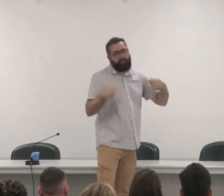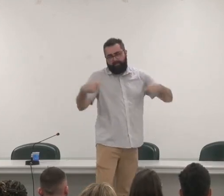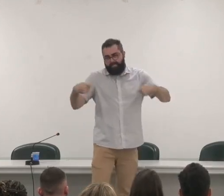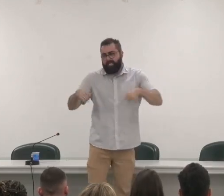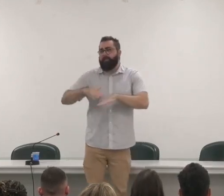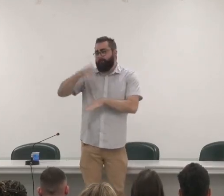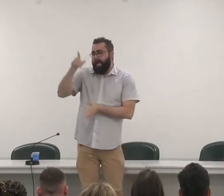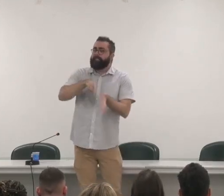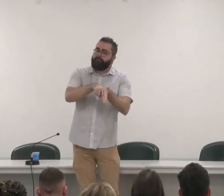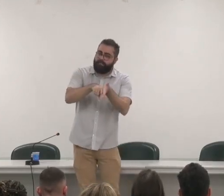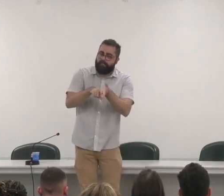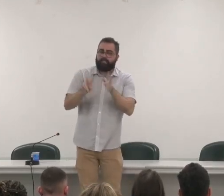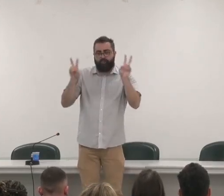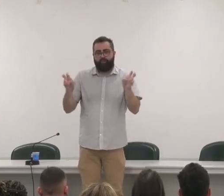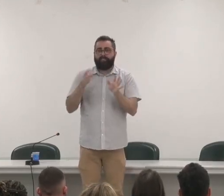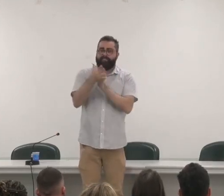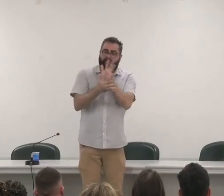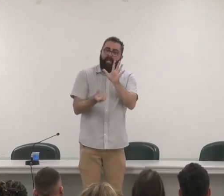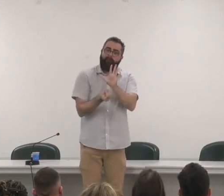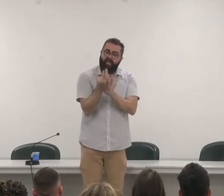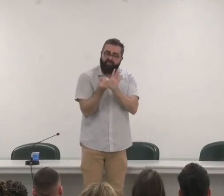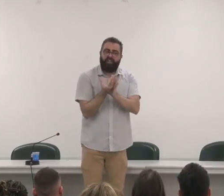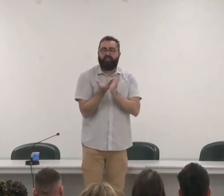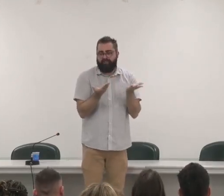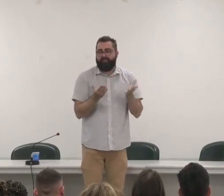Uma faculdade humana, no caso.